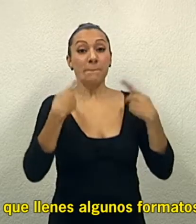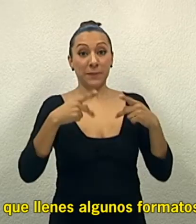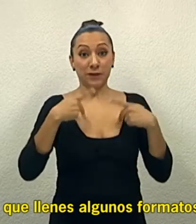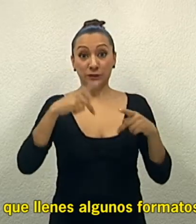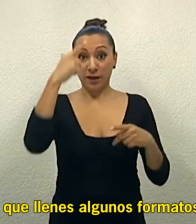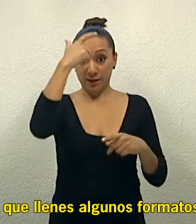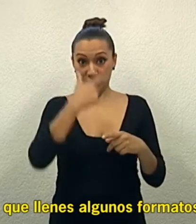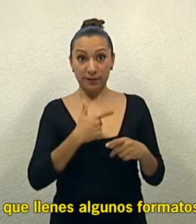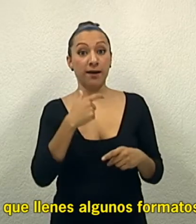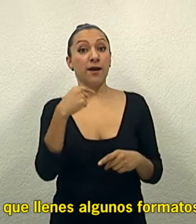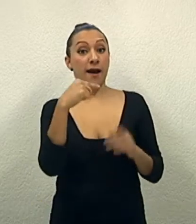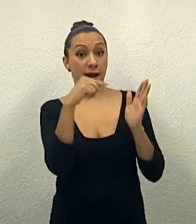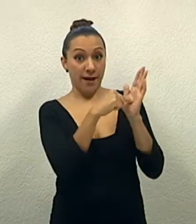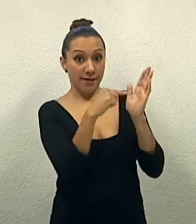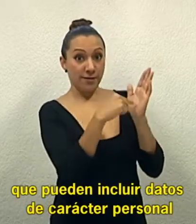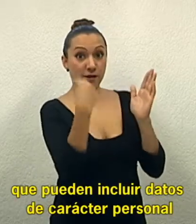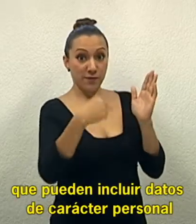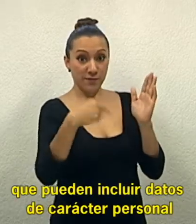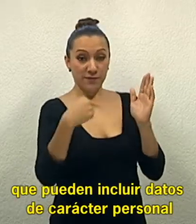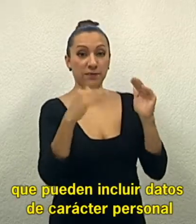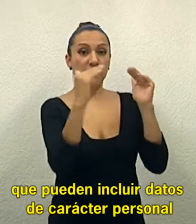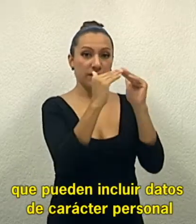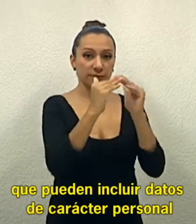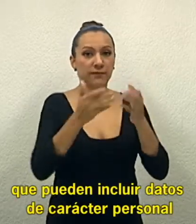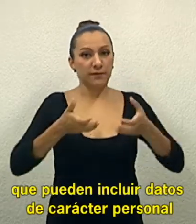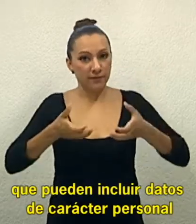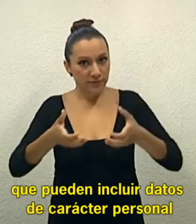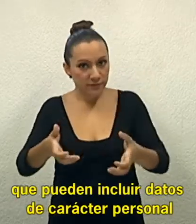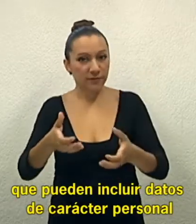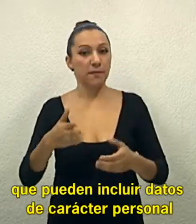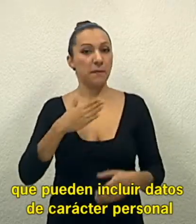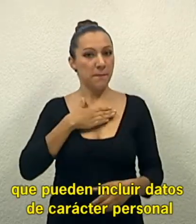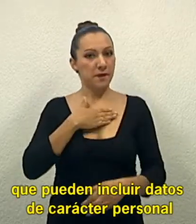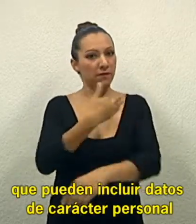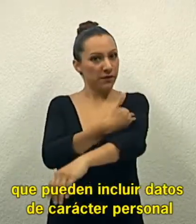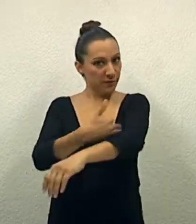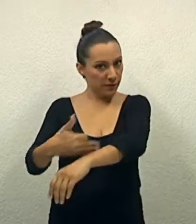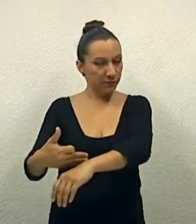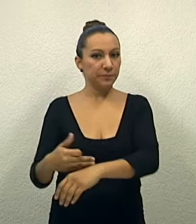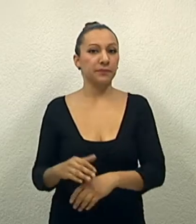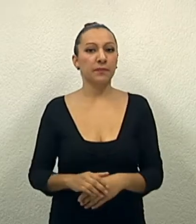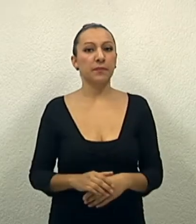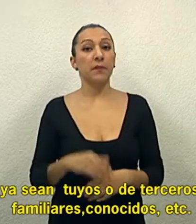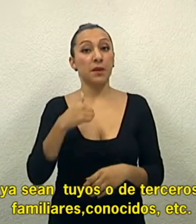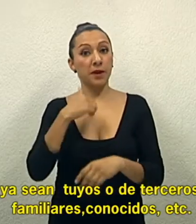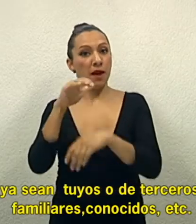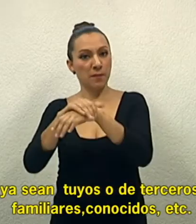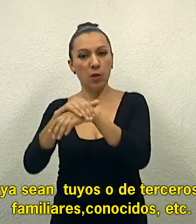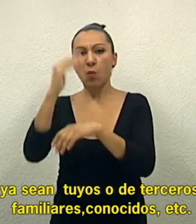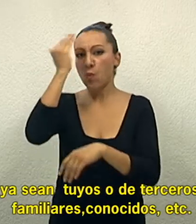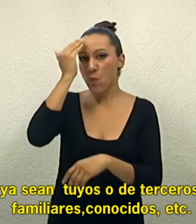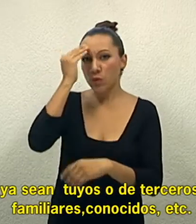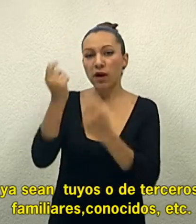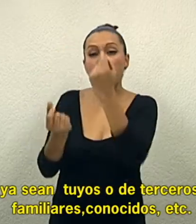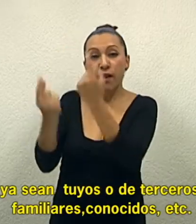algunos formatos que pueden incluir datos de carácter personal ya sean tuyos o de